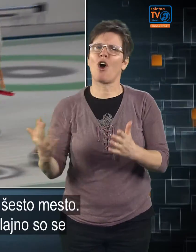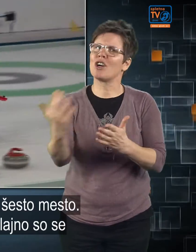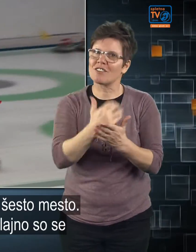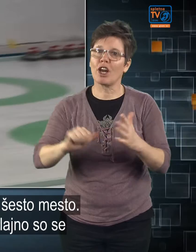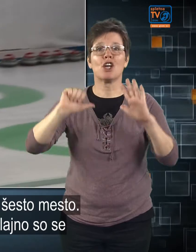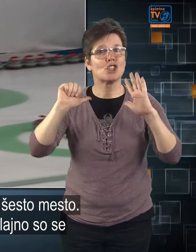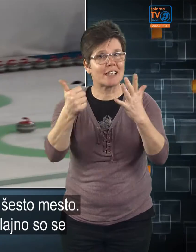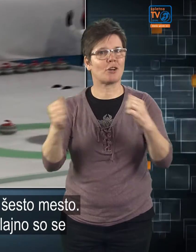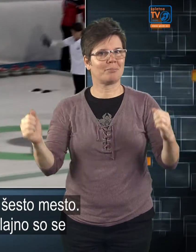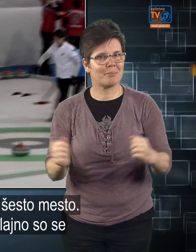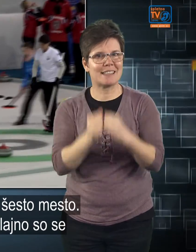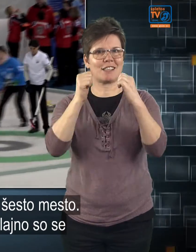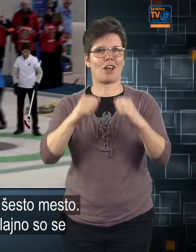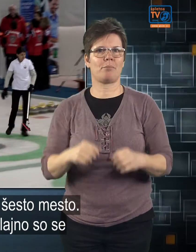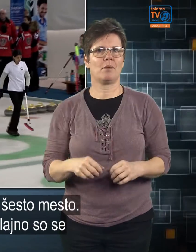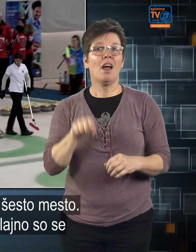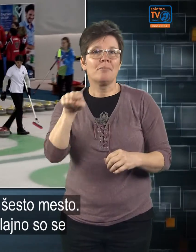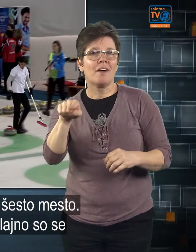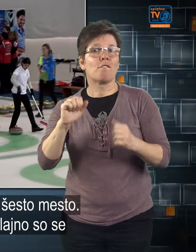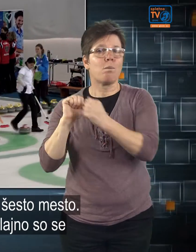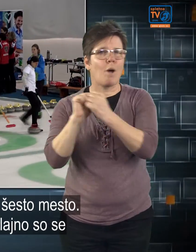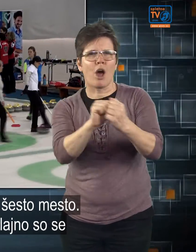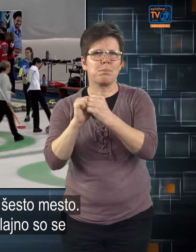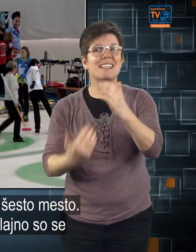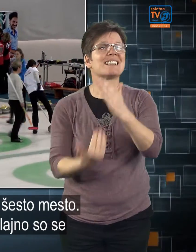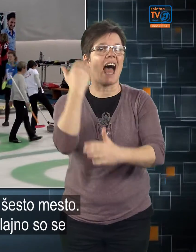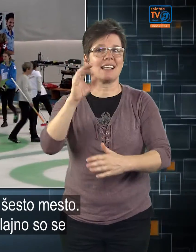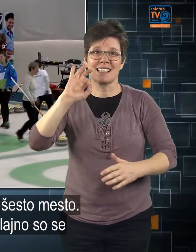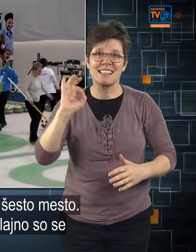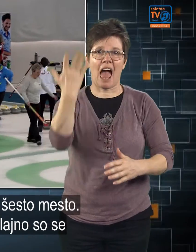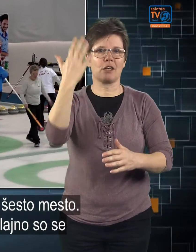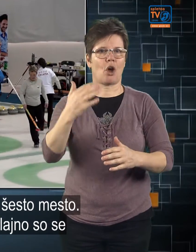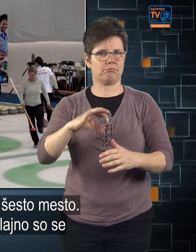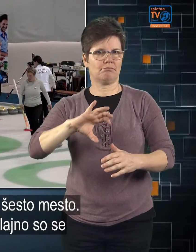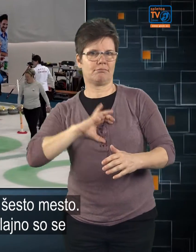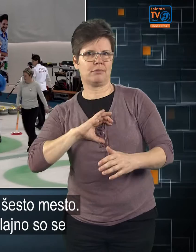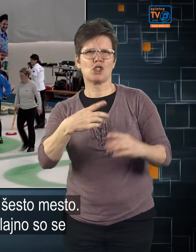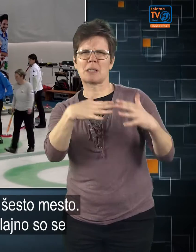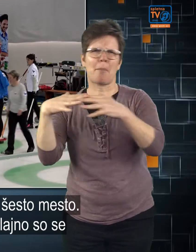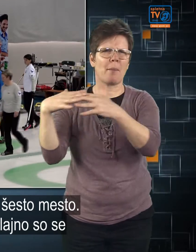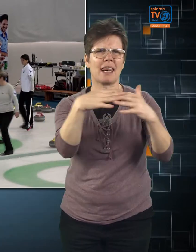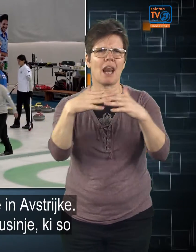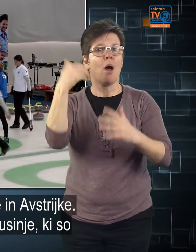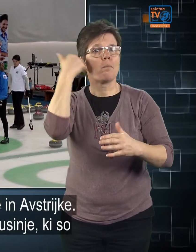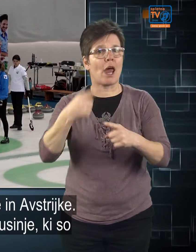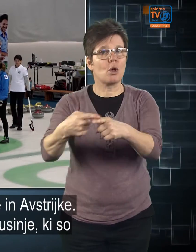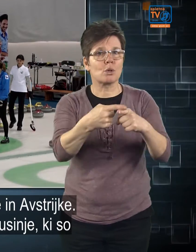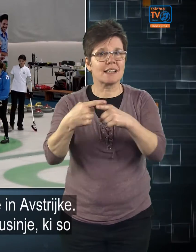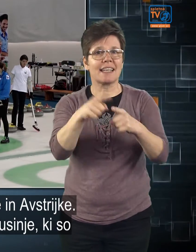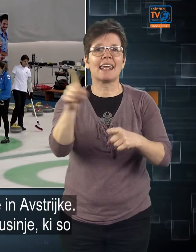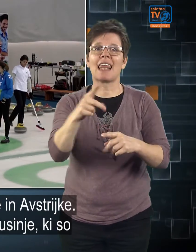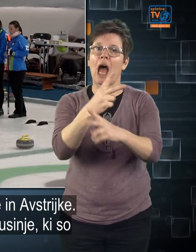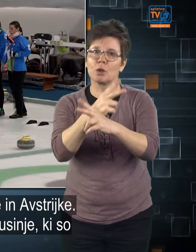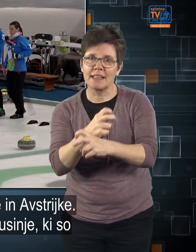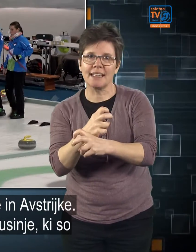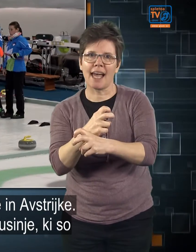Slovenke so osvojile 6. mesto. V borbi za zlato kolajno so se pomerile Belorusinje in